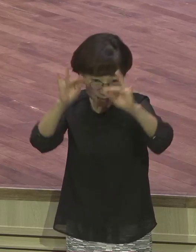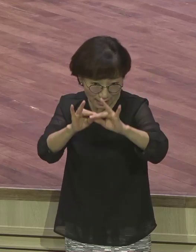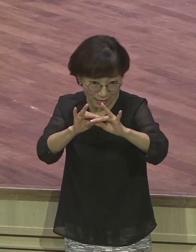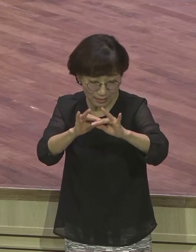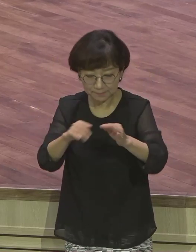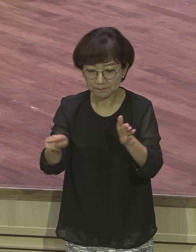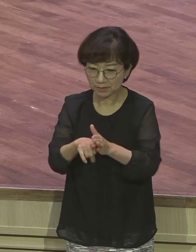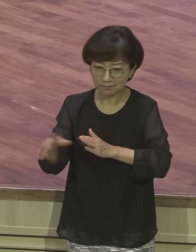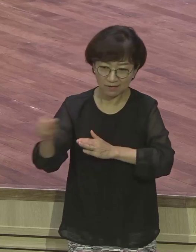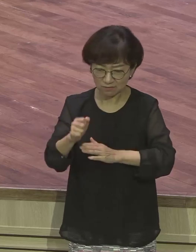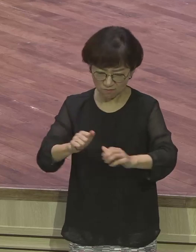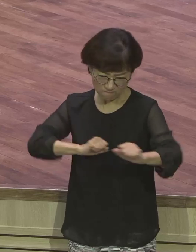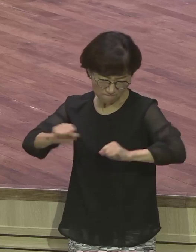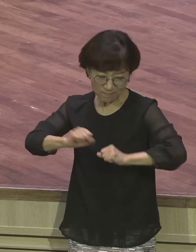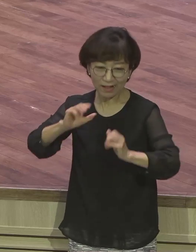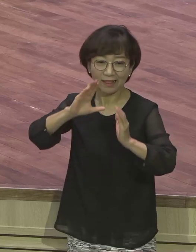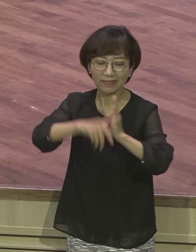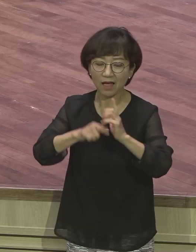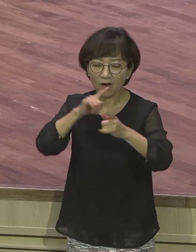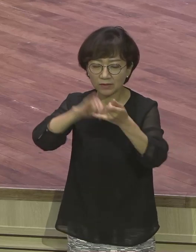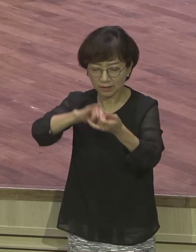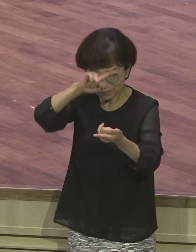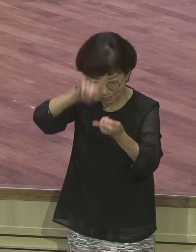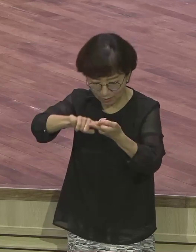도전을 할 때에 모여 은약성체의 주역이 되는 거예요.